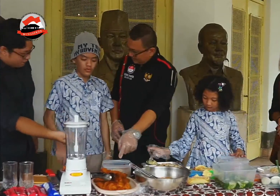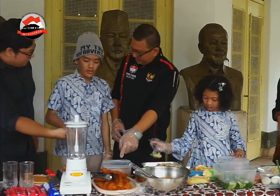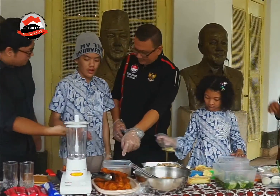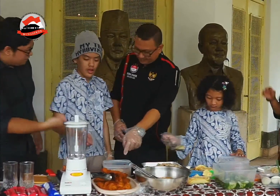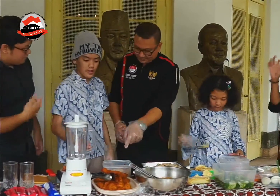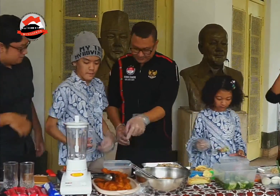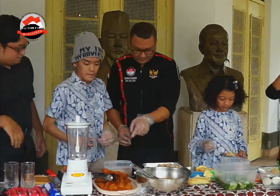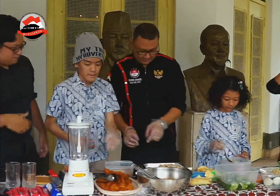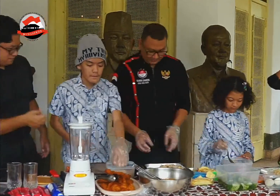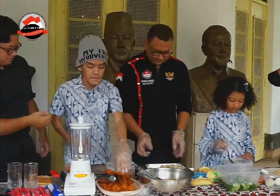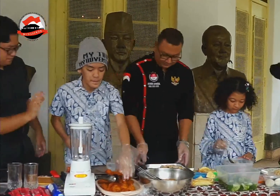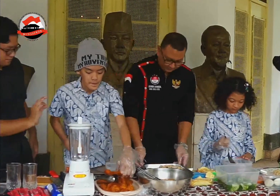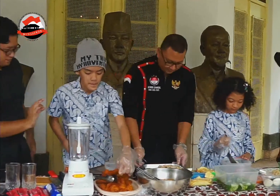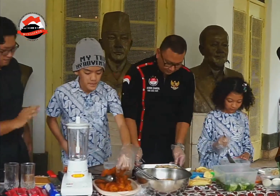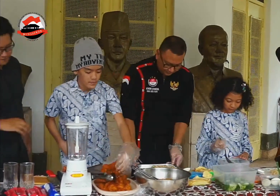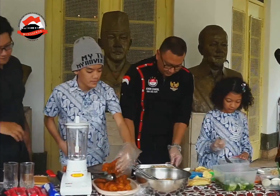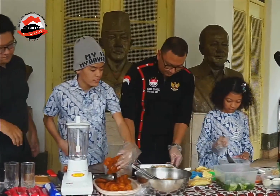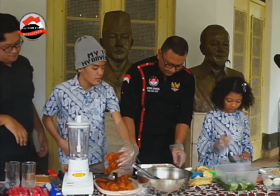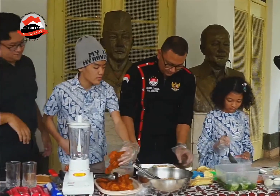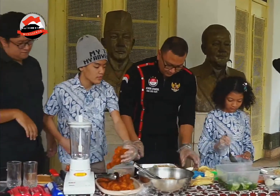Pakai ini ya.